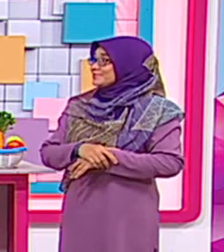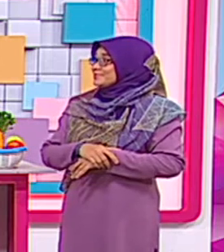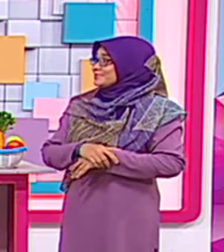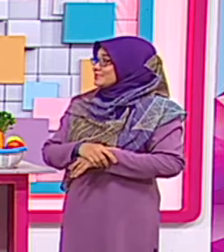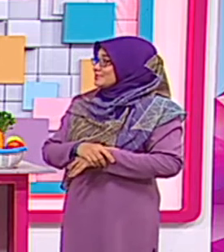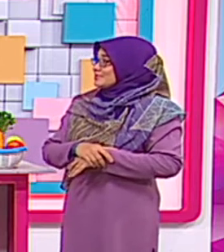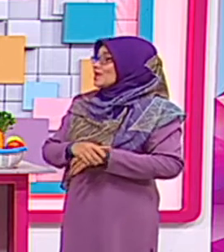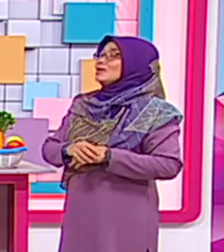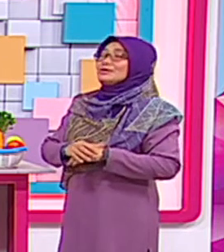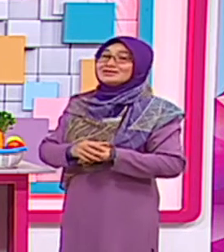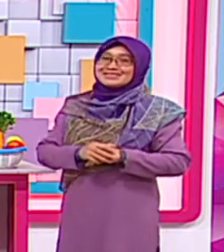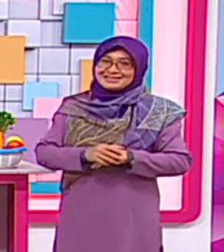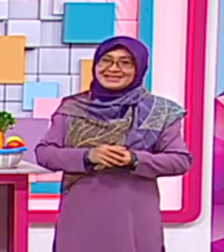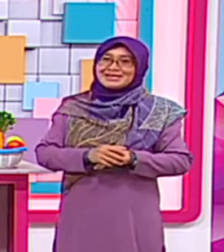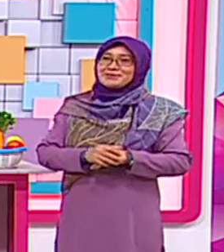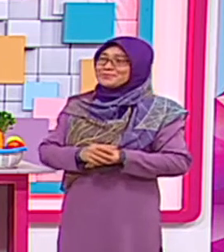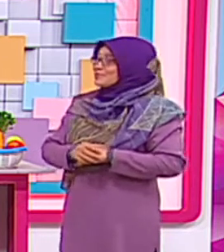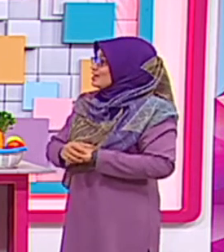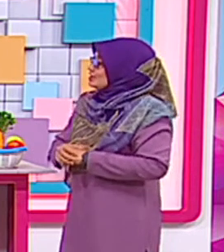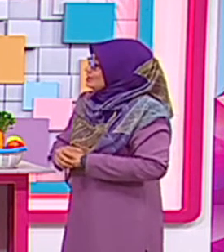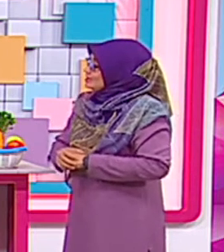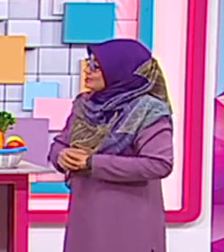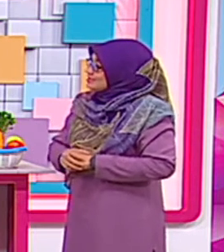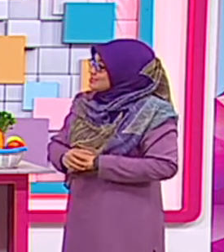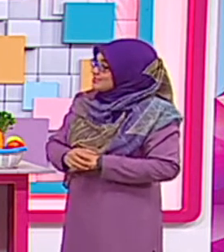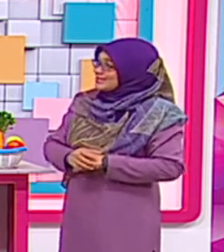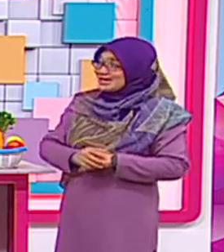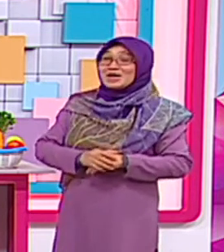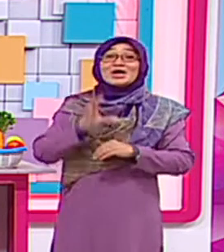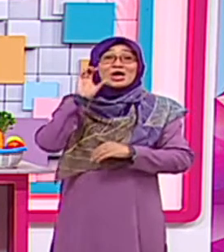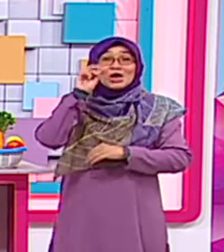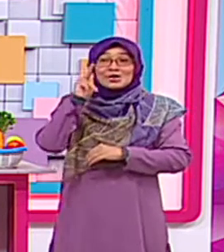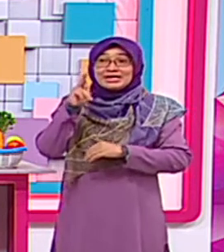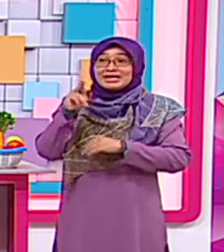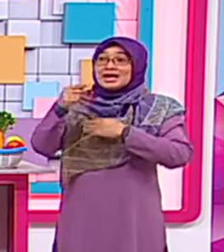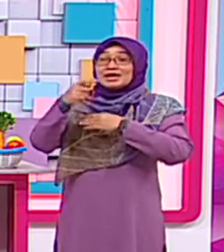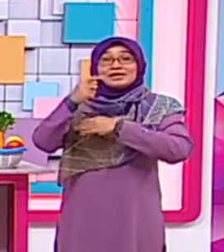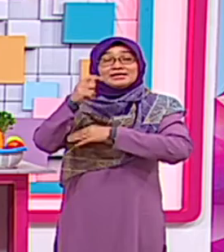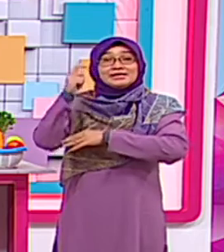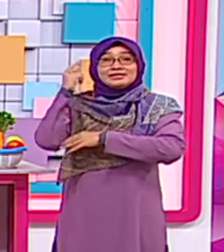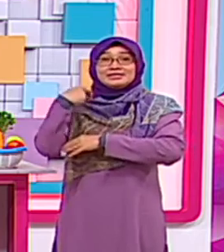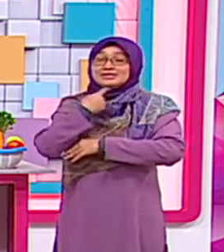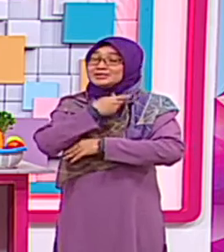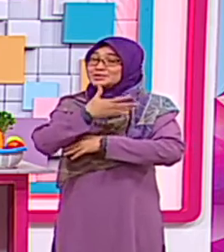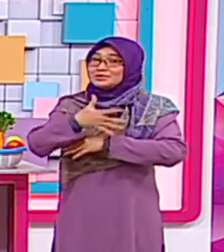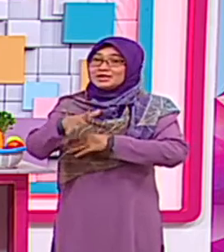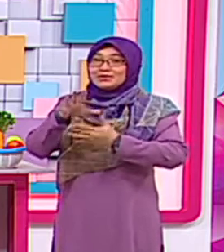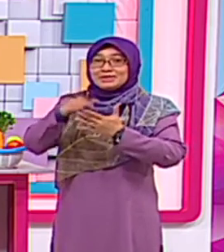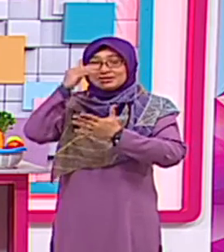Saigon Oh ini ada senyum Ok tadi kita sudah belajar